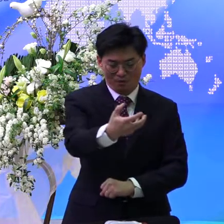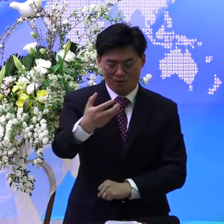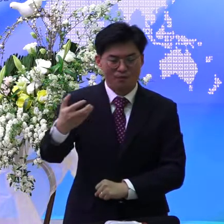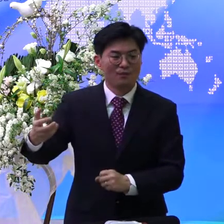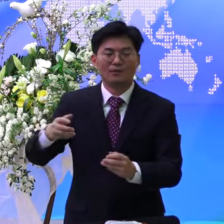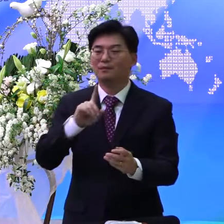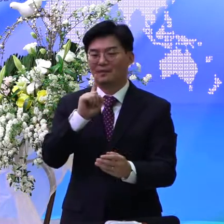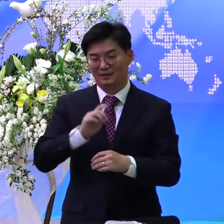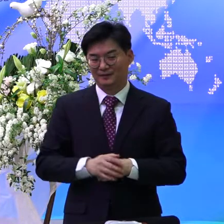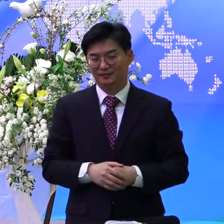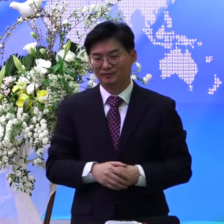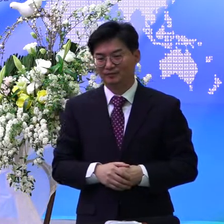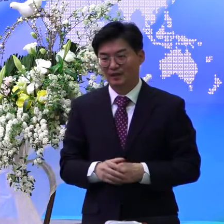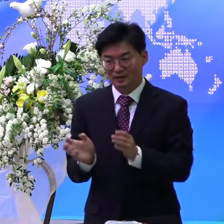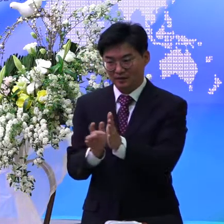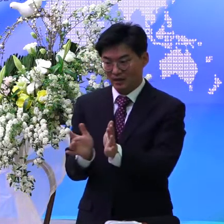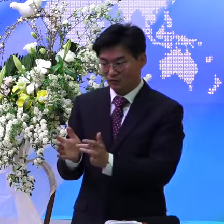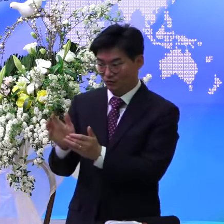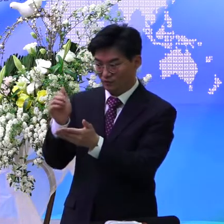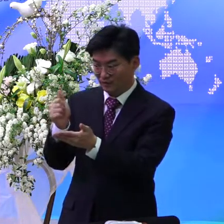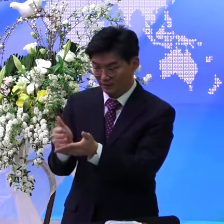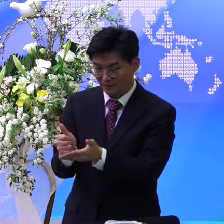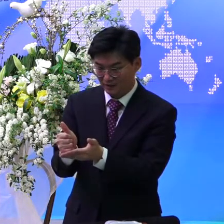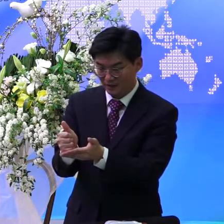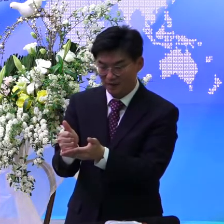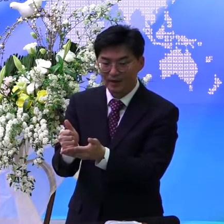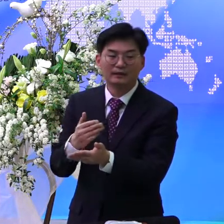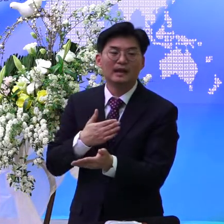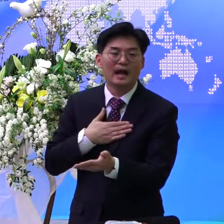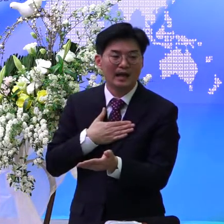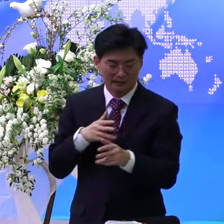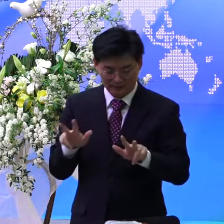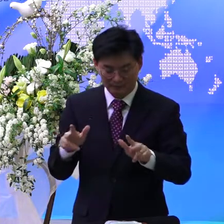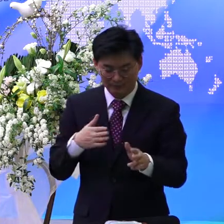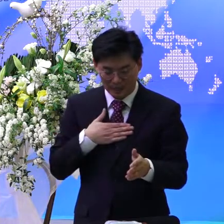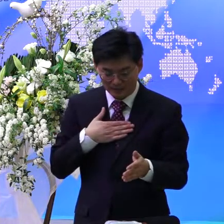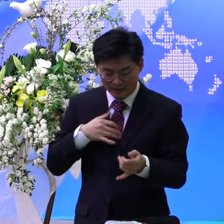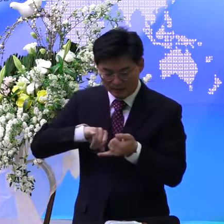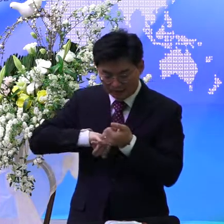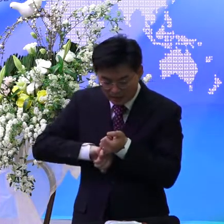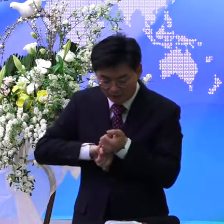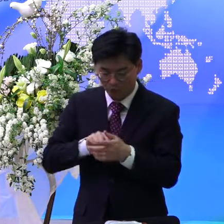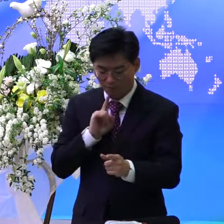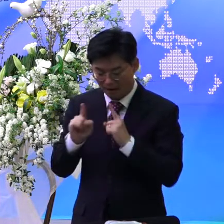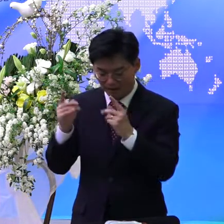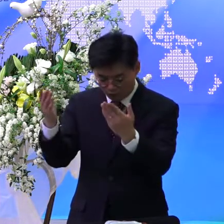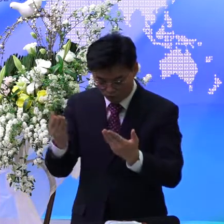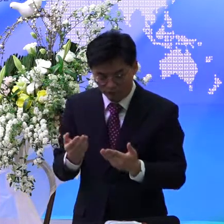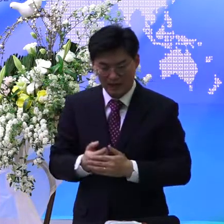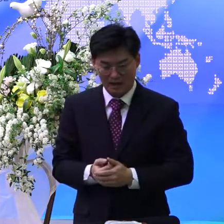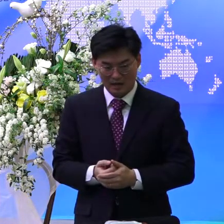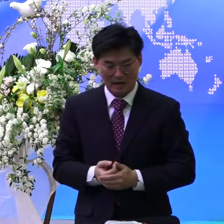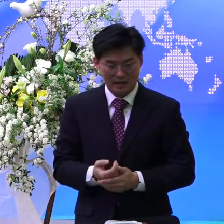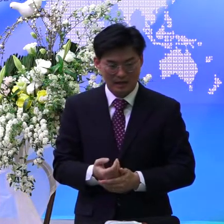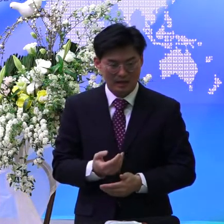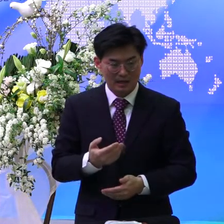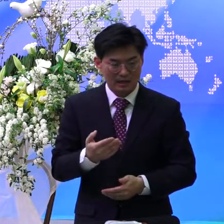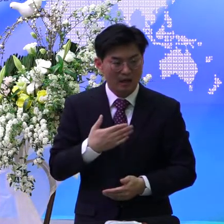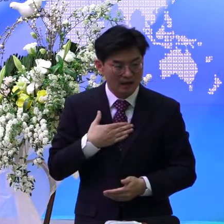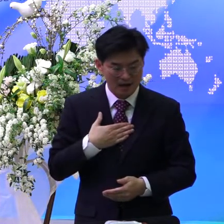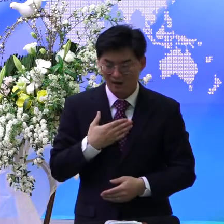명령으로 우리에게 주시는 약속으로 받아야 합니다. 너희가 땅끝까지 이르러 내